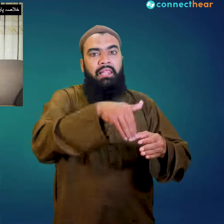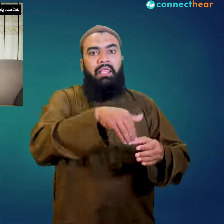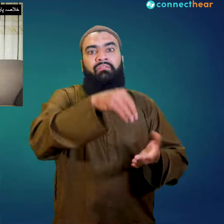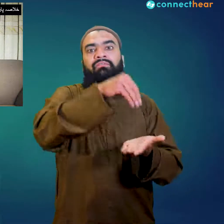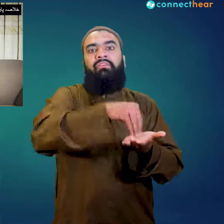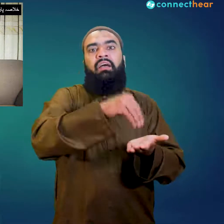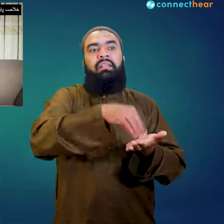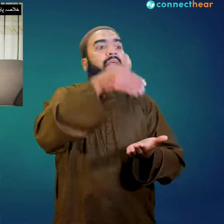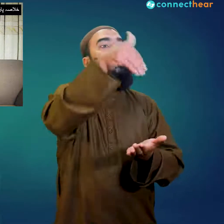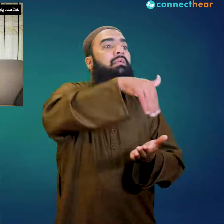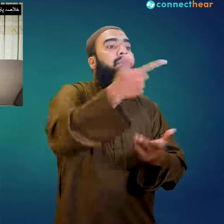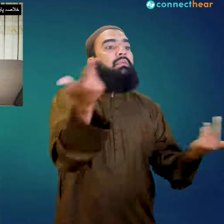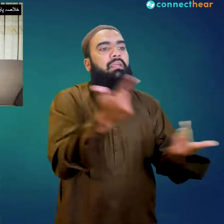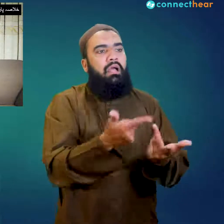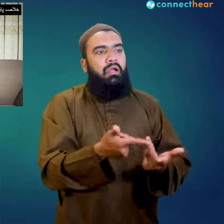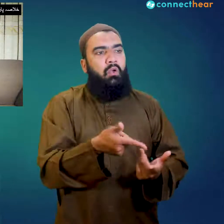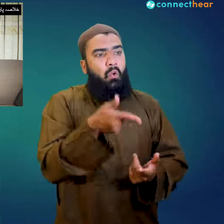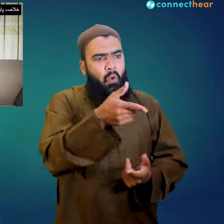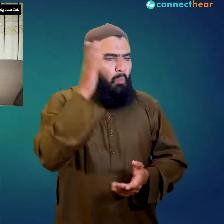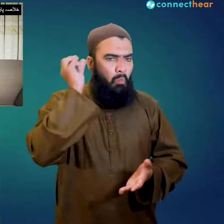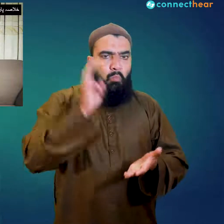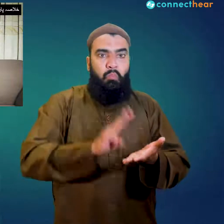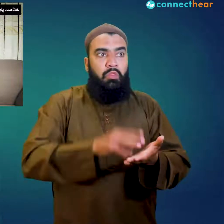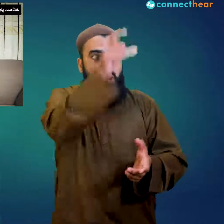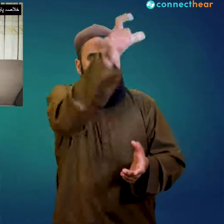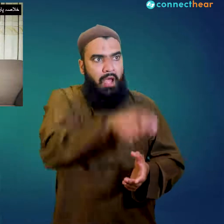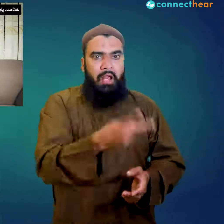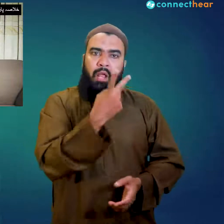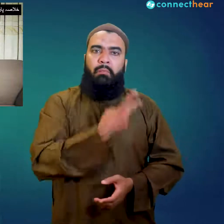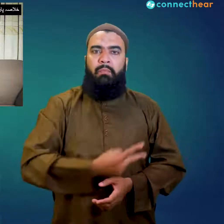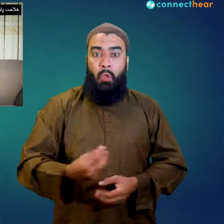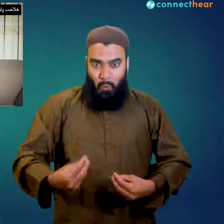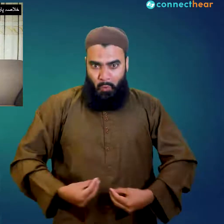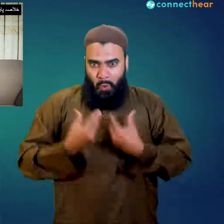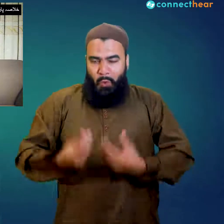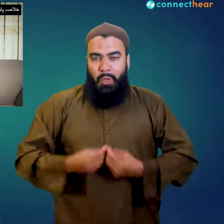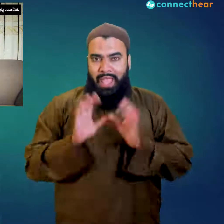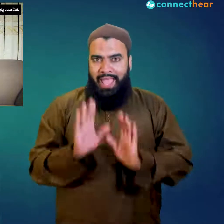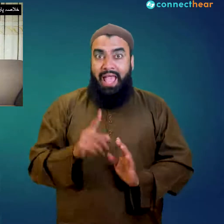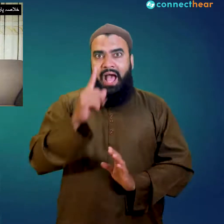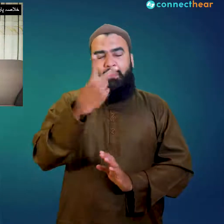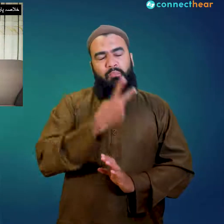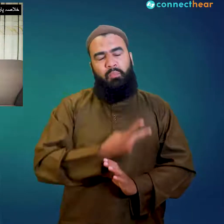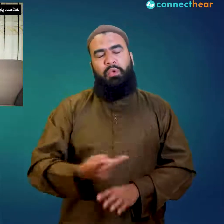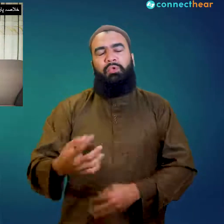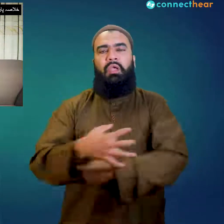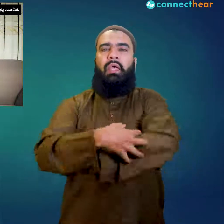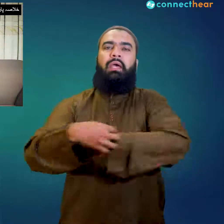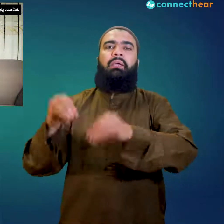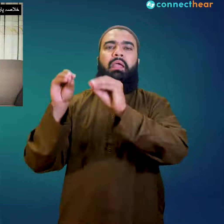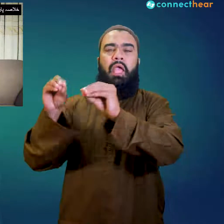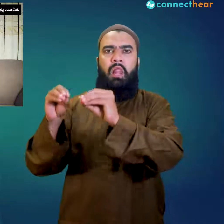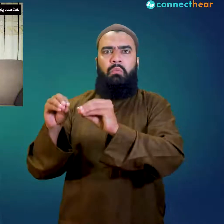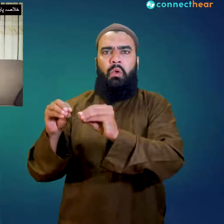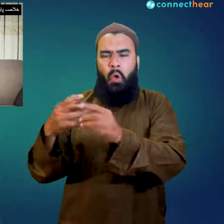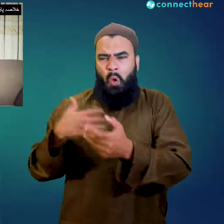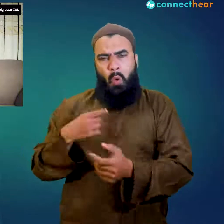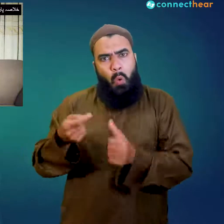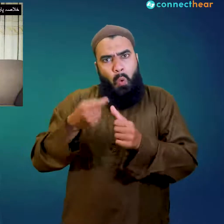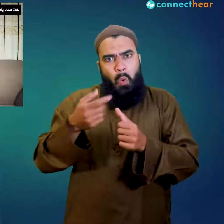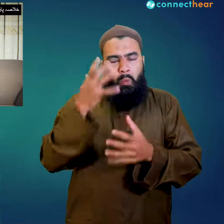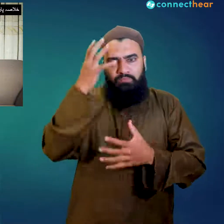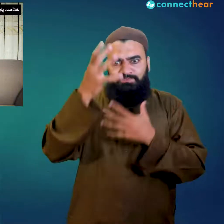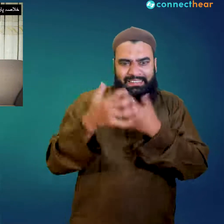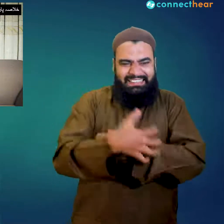جا رہی ہیں، جو خوشی میں بھی اور تنگی میں بھی اللہ کی راہ میں مال خرچ کرتے ہیں، یعنی جیسے